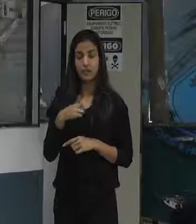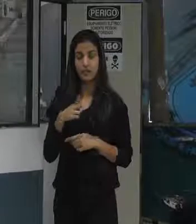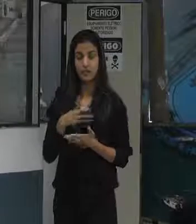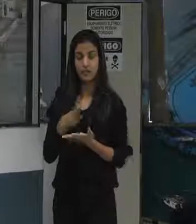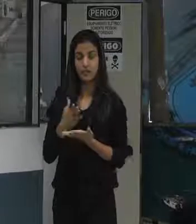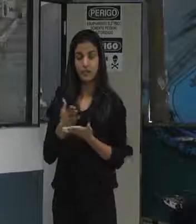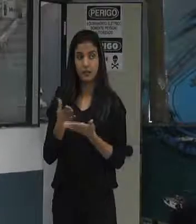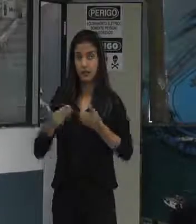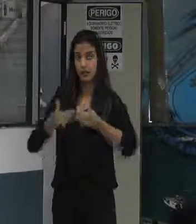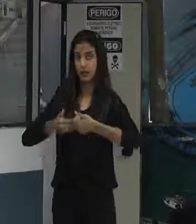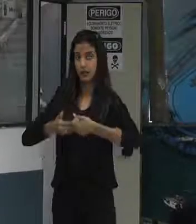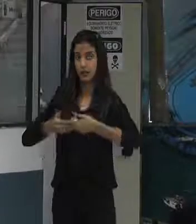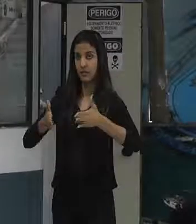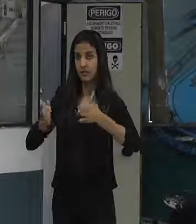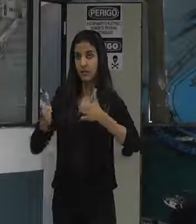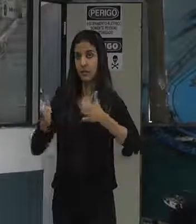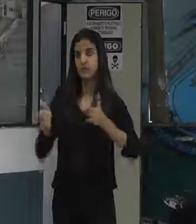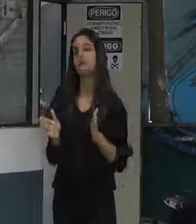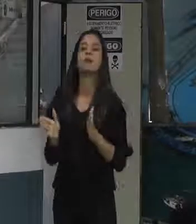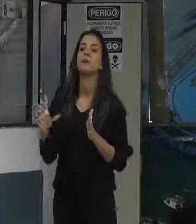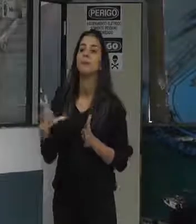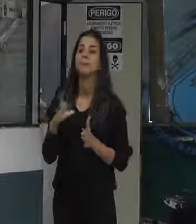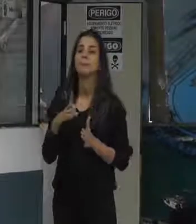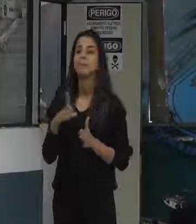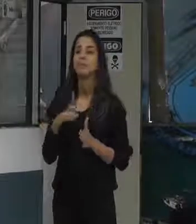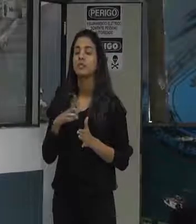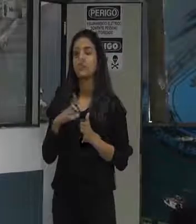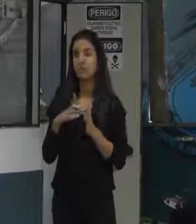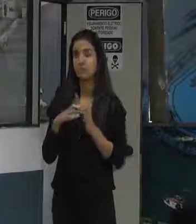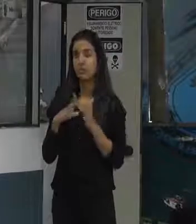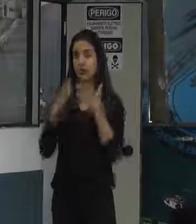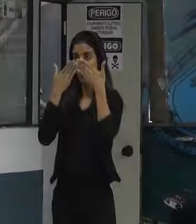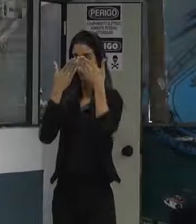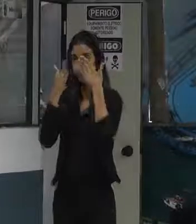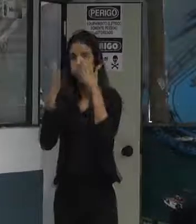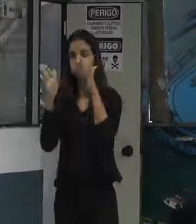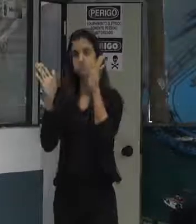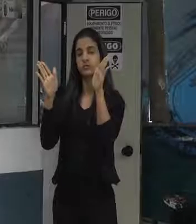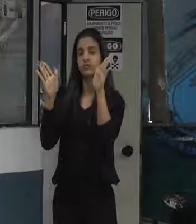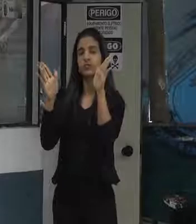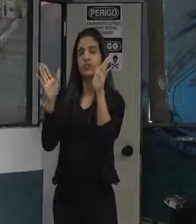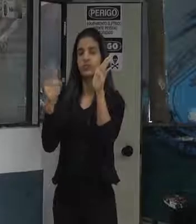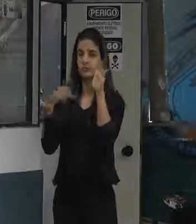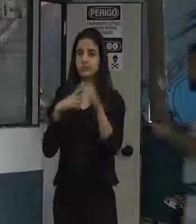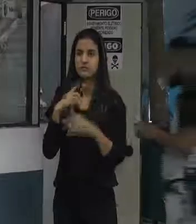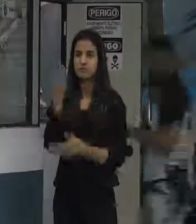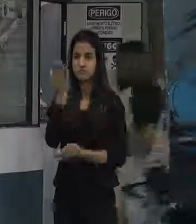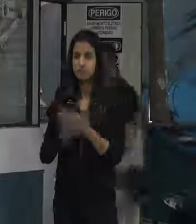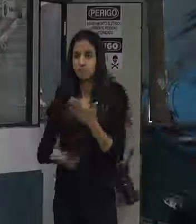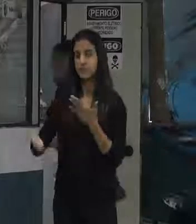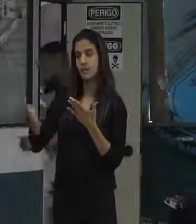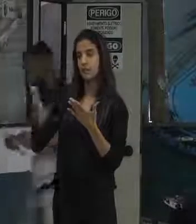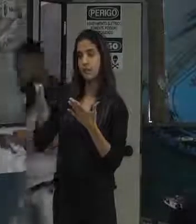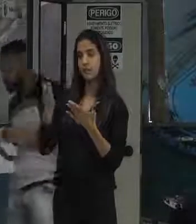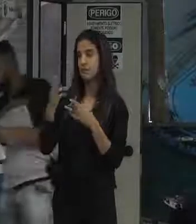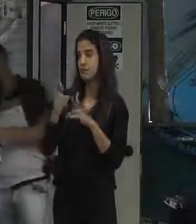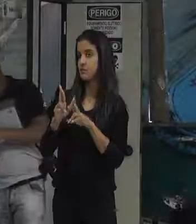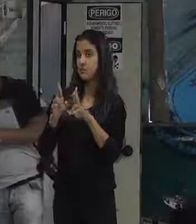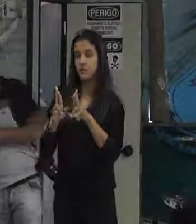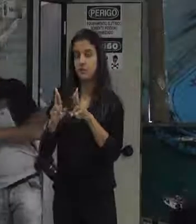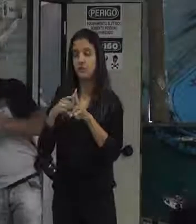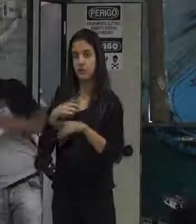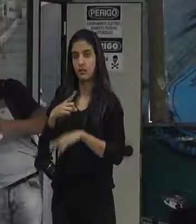para poder fazer um governo de coalizão, a gente terminou perdendo a perspectiva de ser um